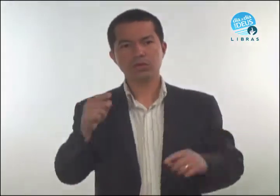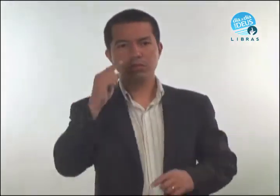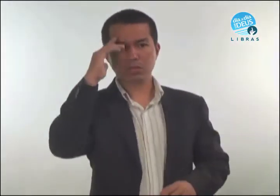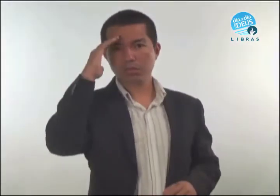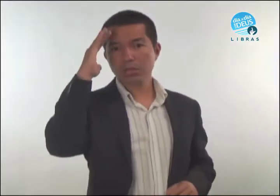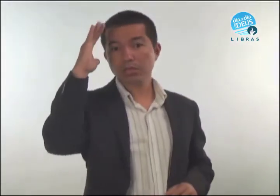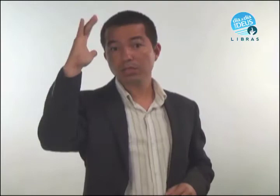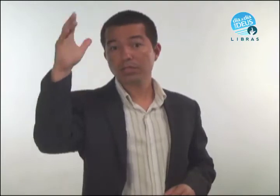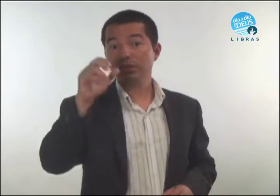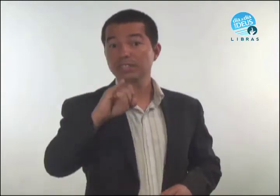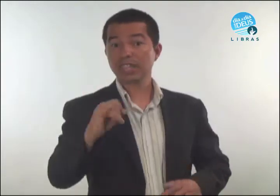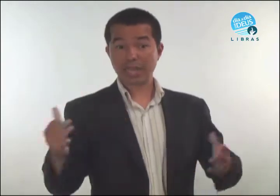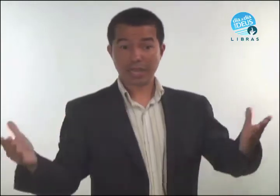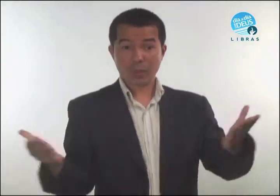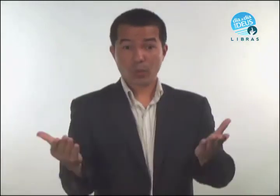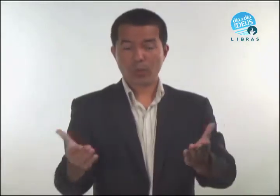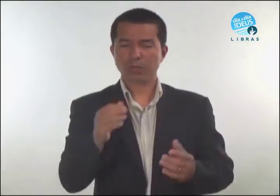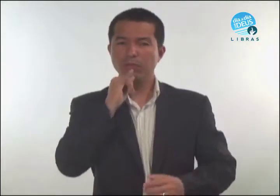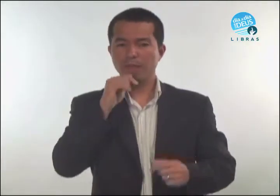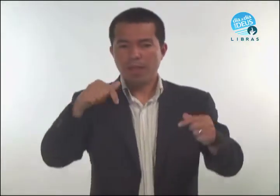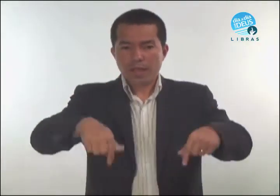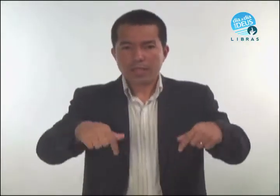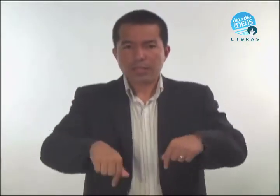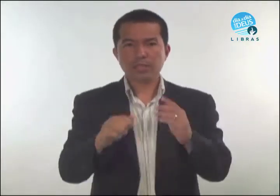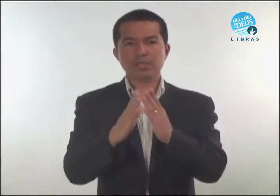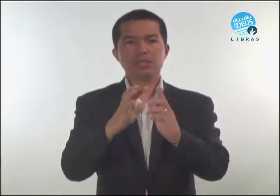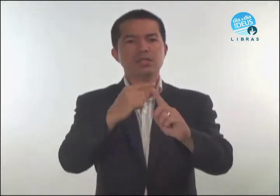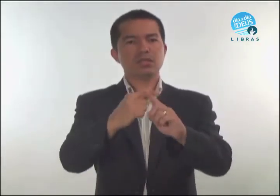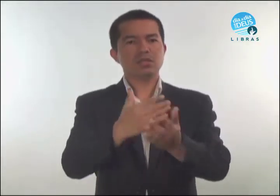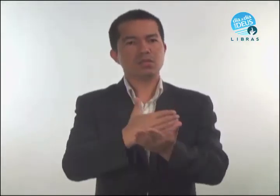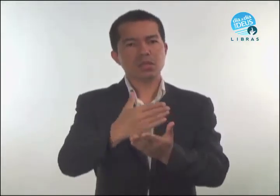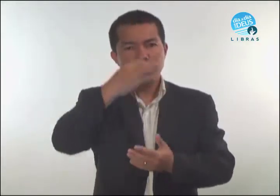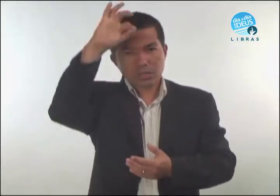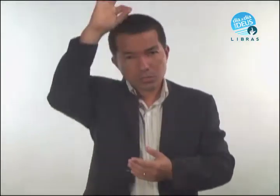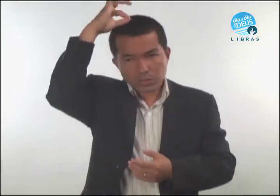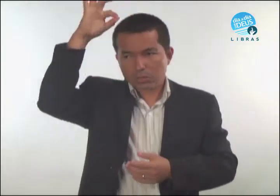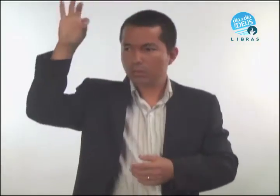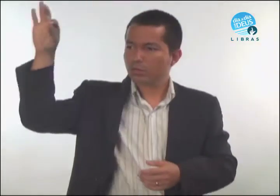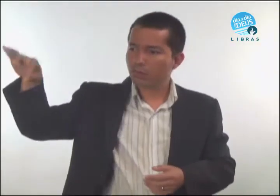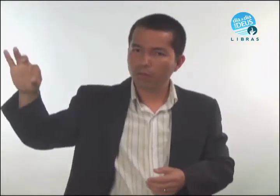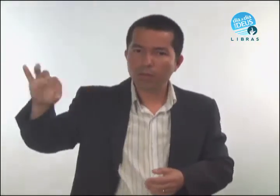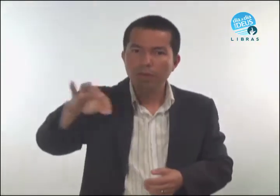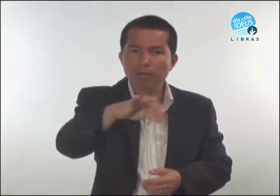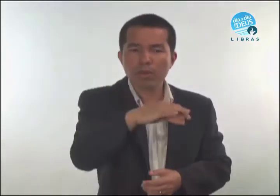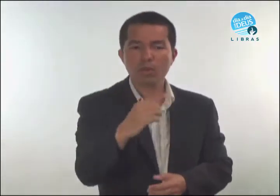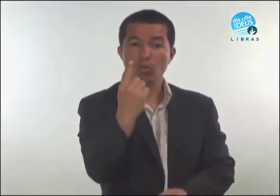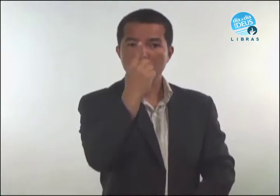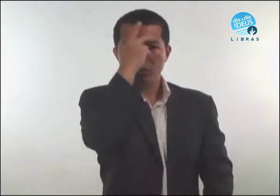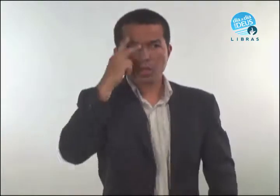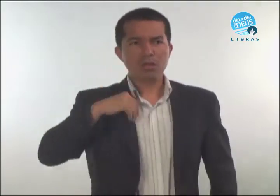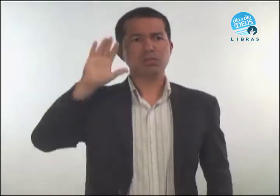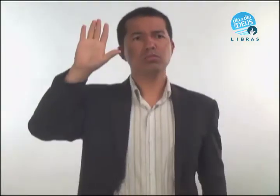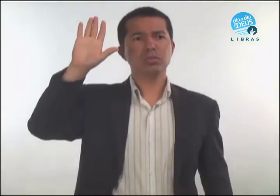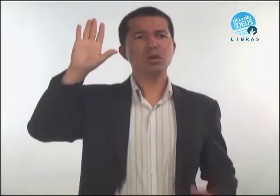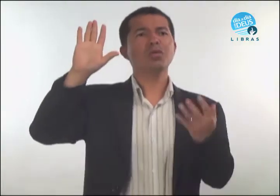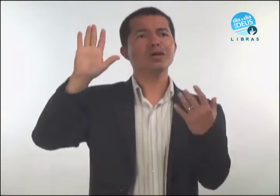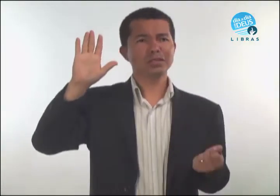o Espírito de Deus começasse a pairar aqui no meio dessa congregação e chegasse um irmão e entregasse aqui a sua